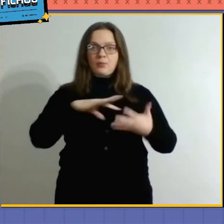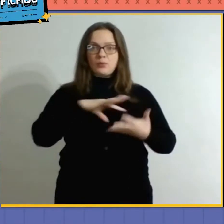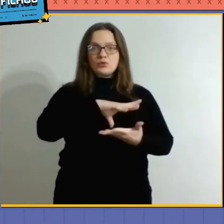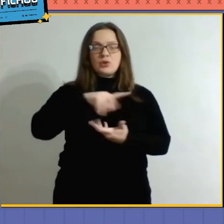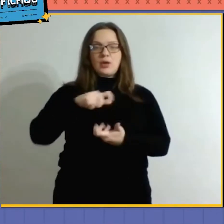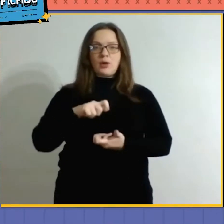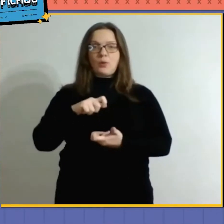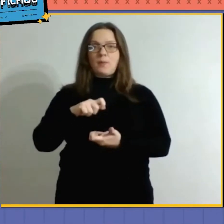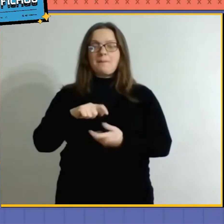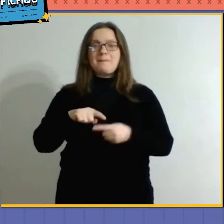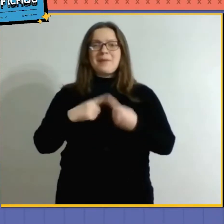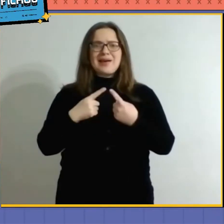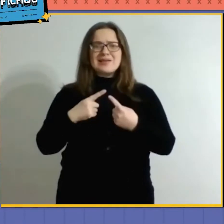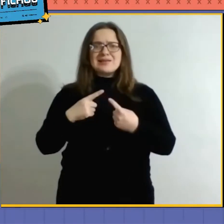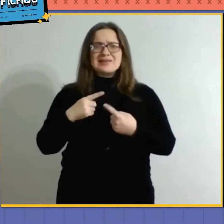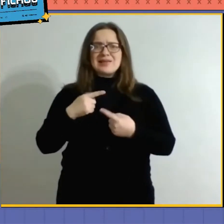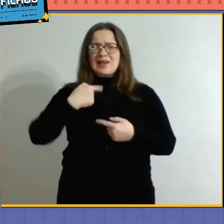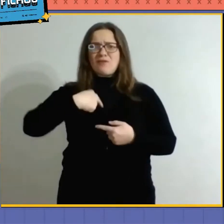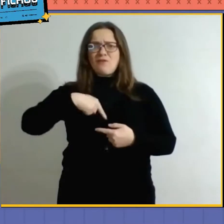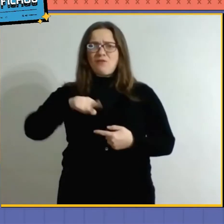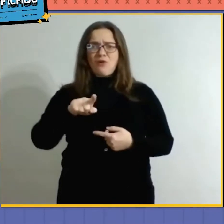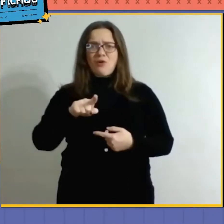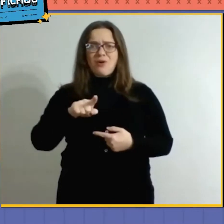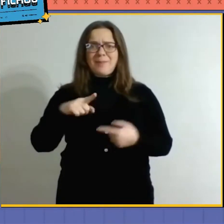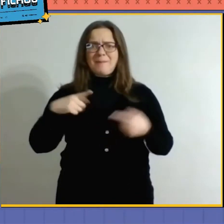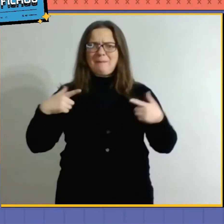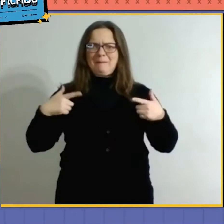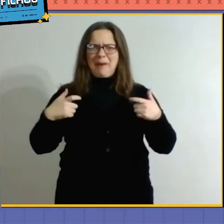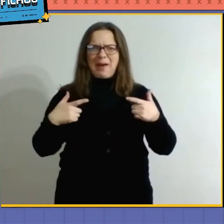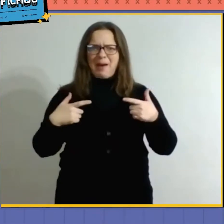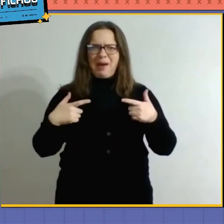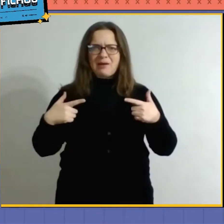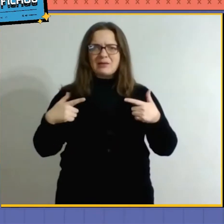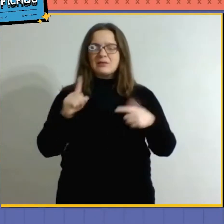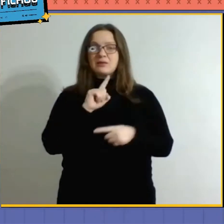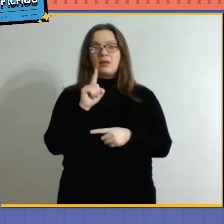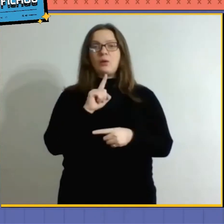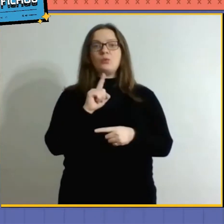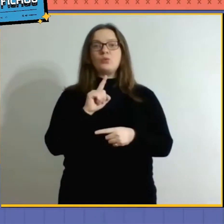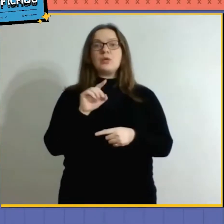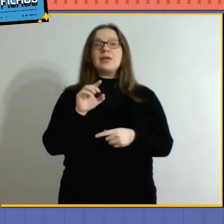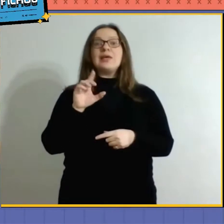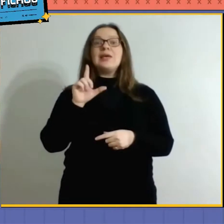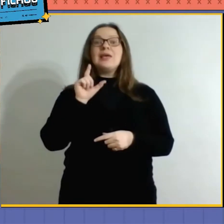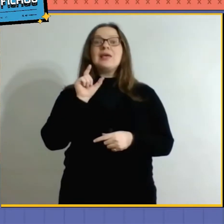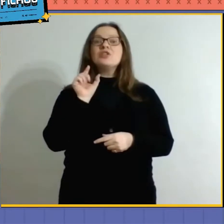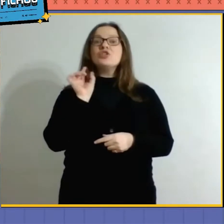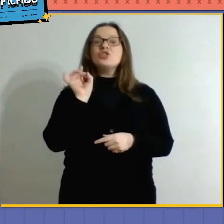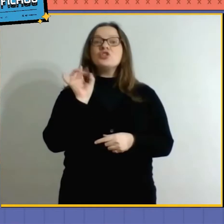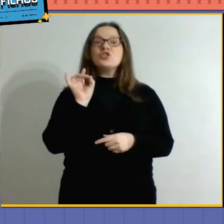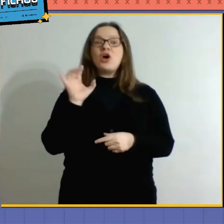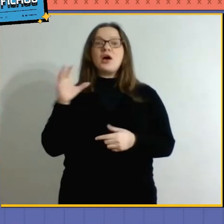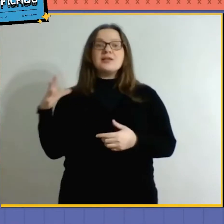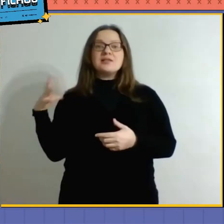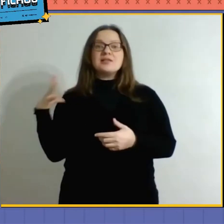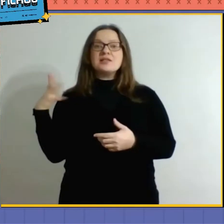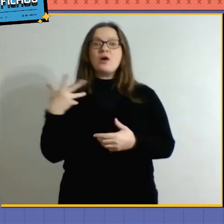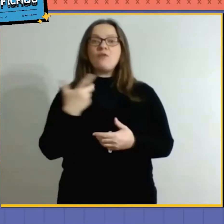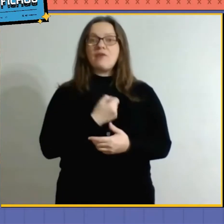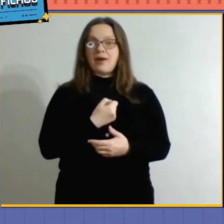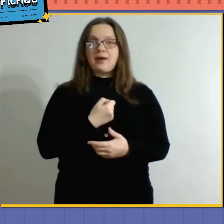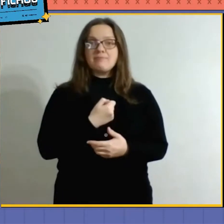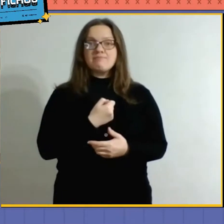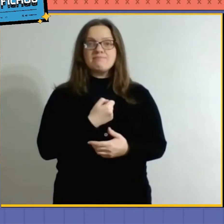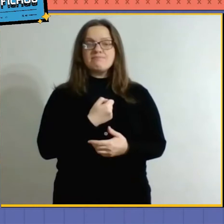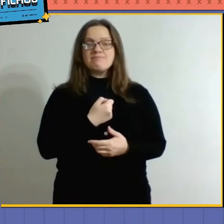para salvar vidas Esse era o objetivo dele ele queria salvar vidas e por